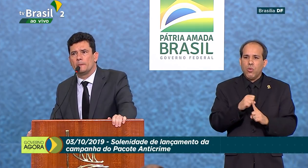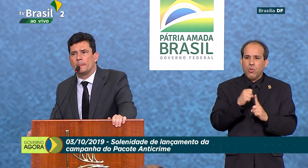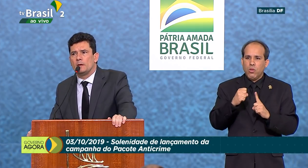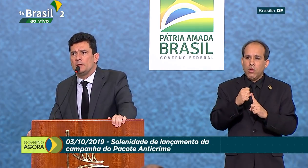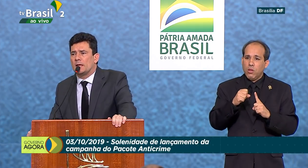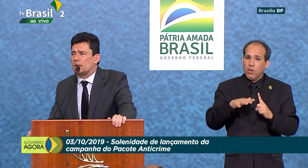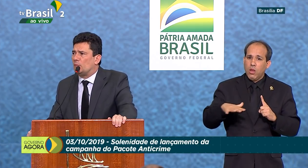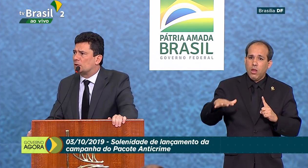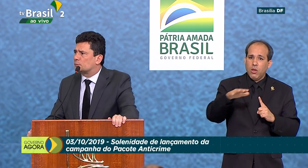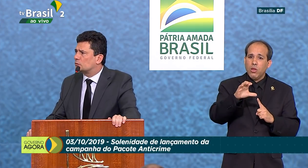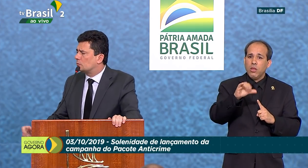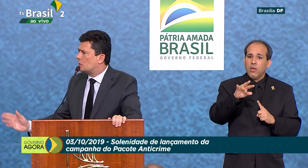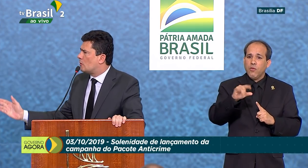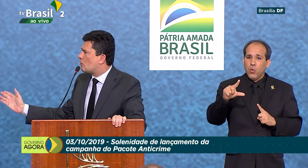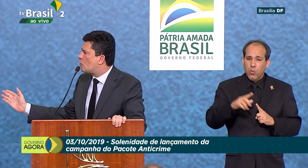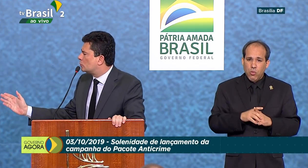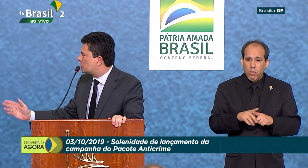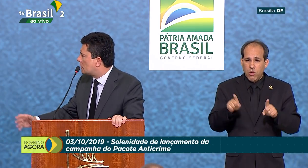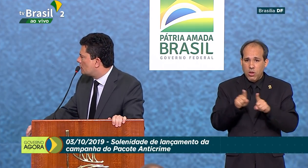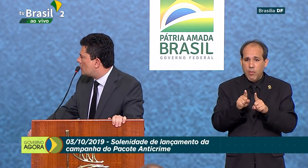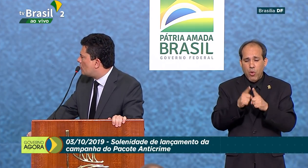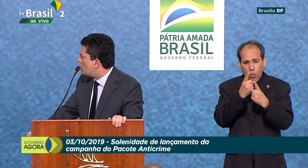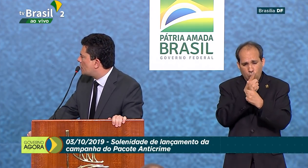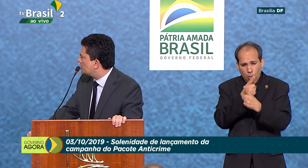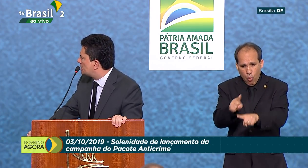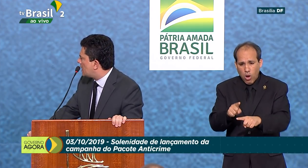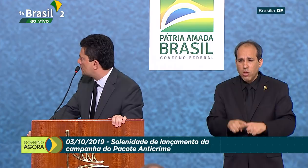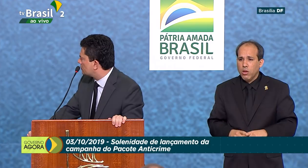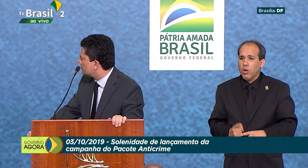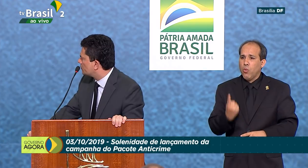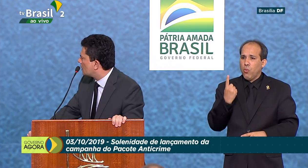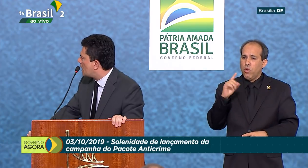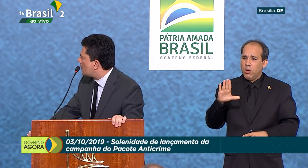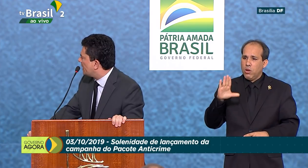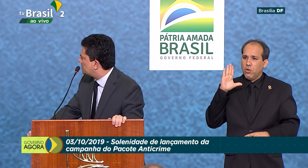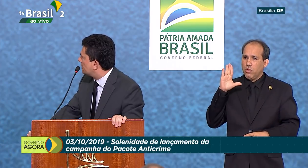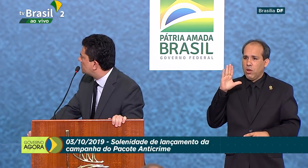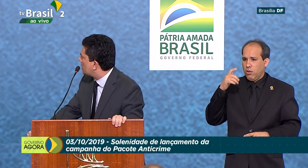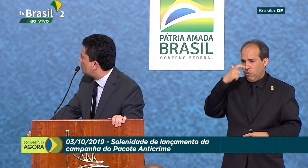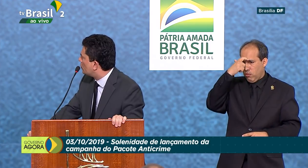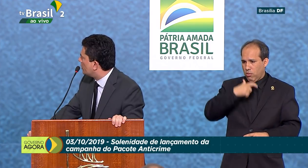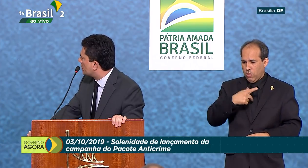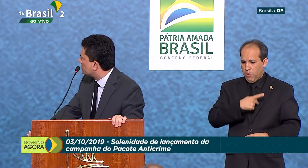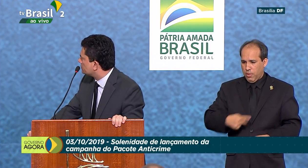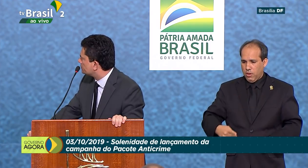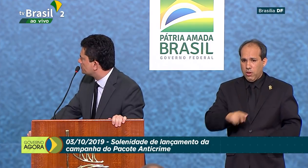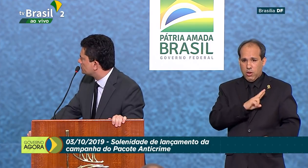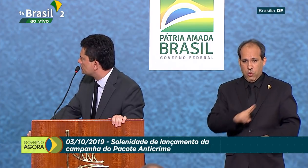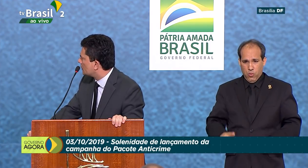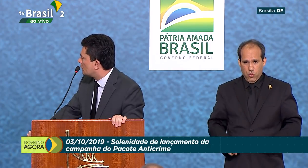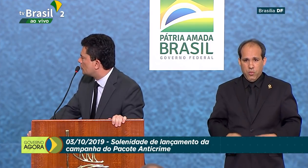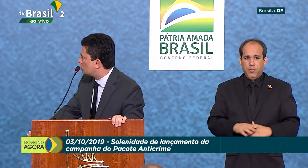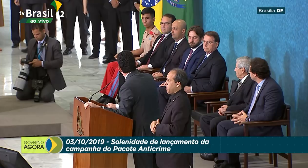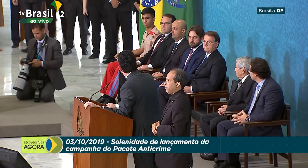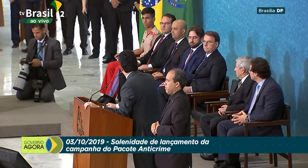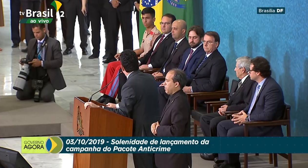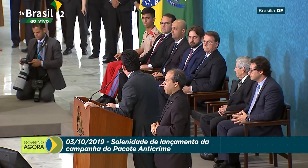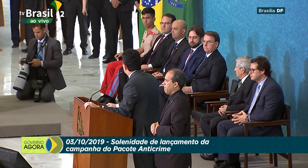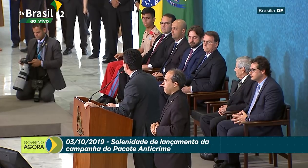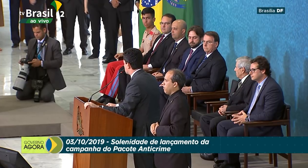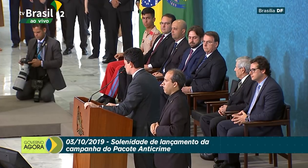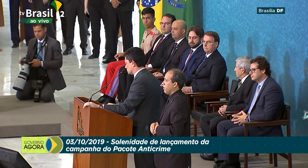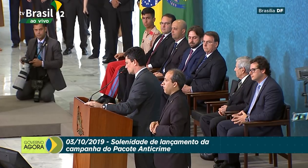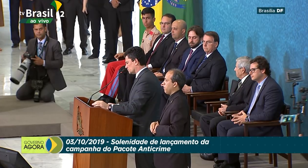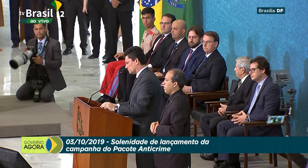civil e até mesmo contra um candidato à presidência da República. Todos